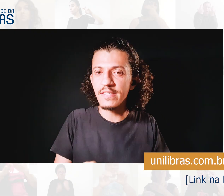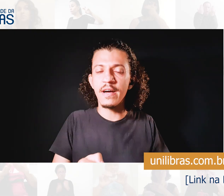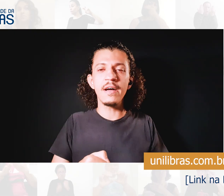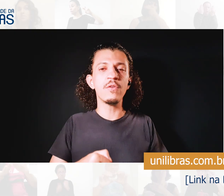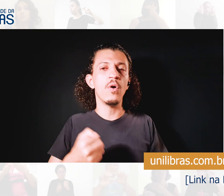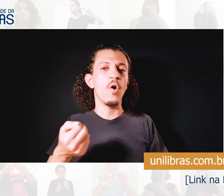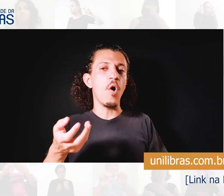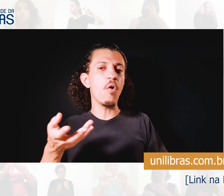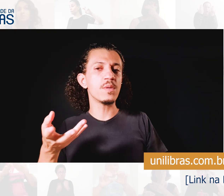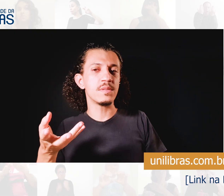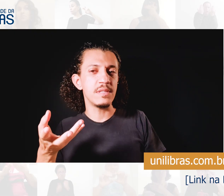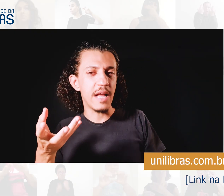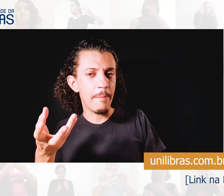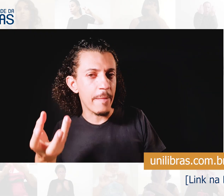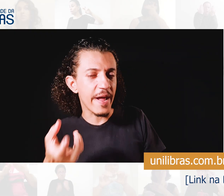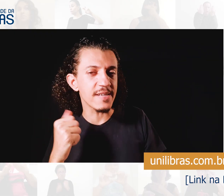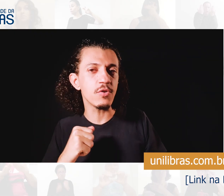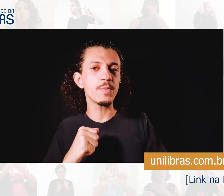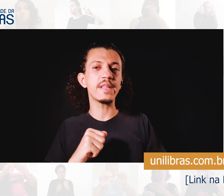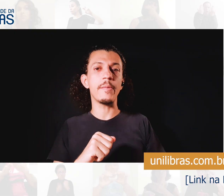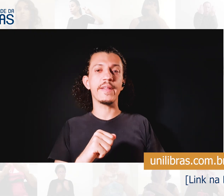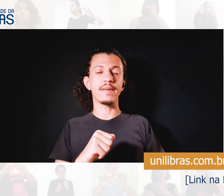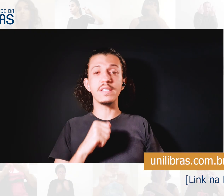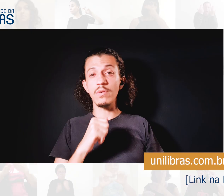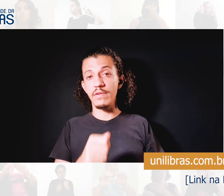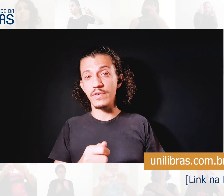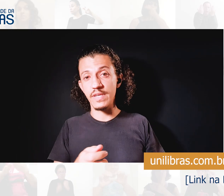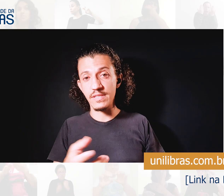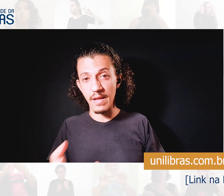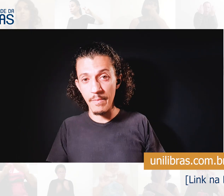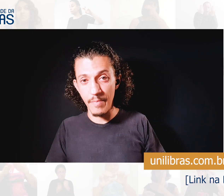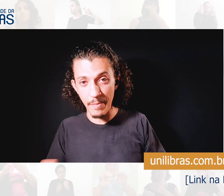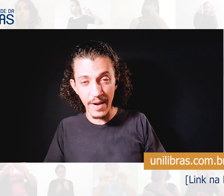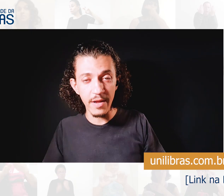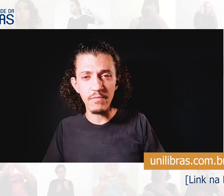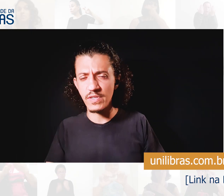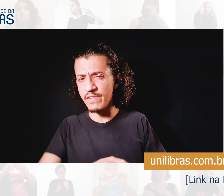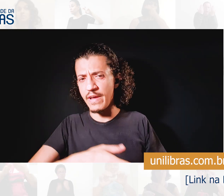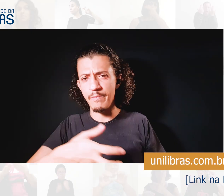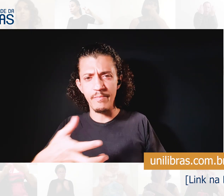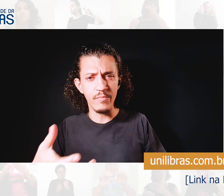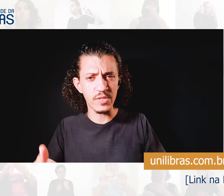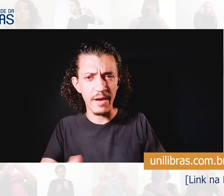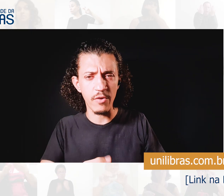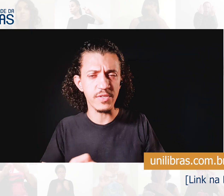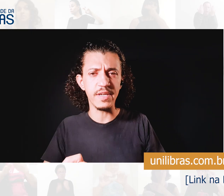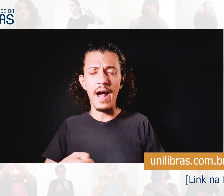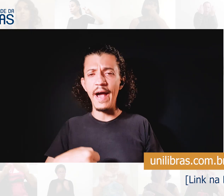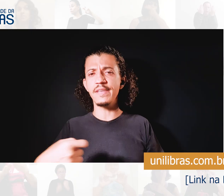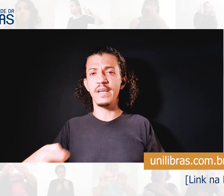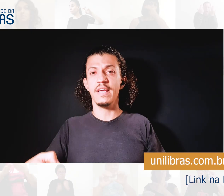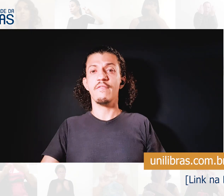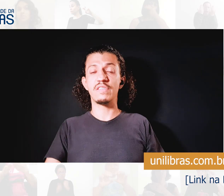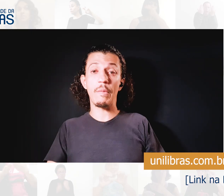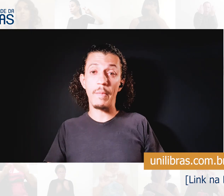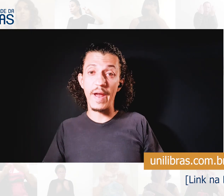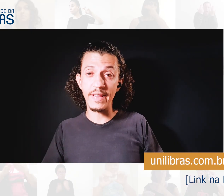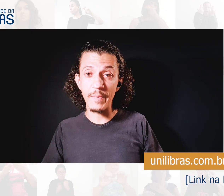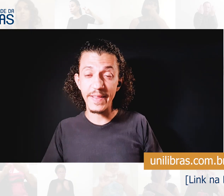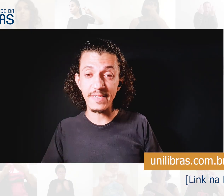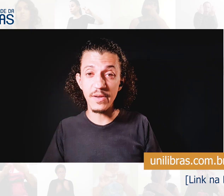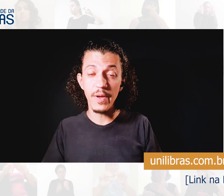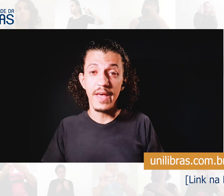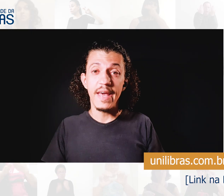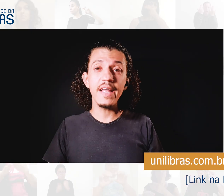estiver realizando, ou na preparação de uma interpretação que você está preparando, você vai buscar novos sinais, você vai